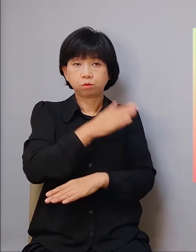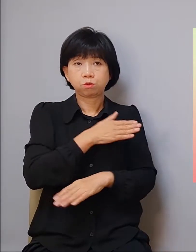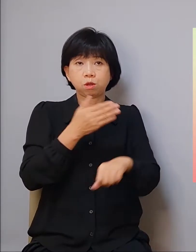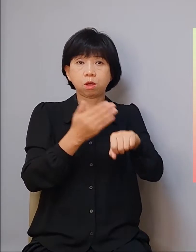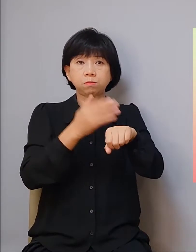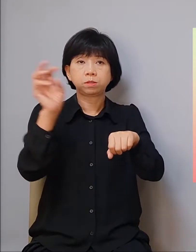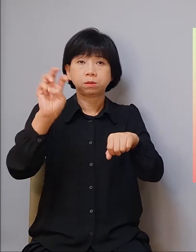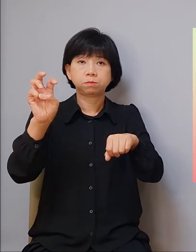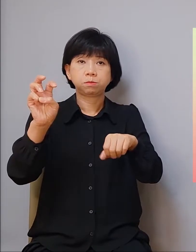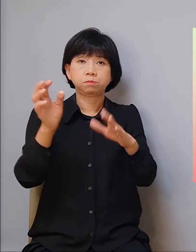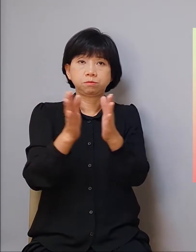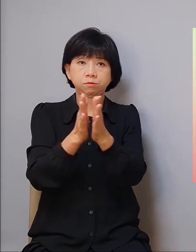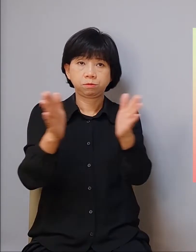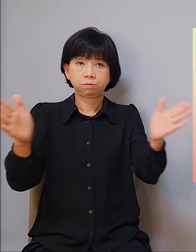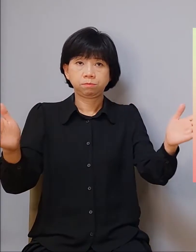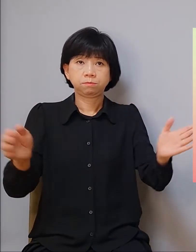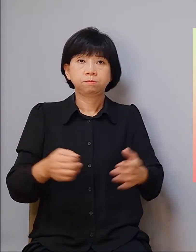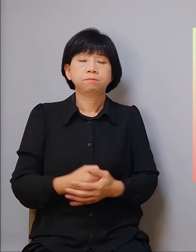교육이 있습니다.